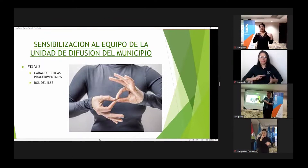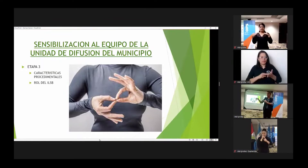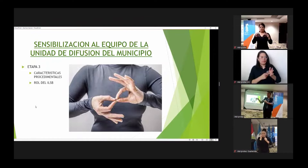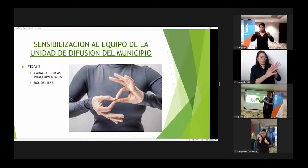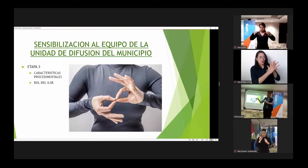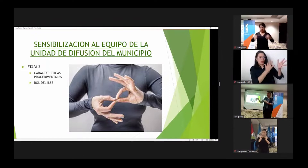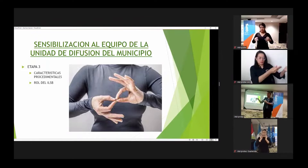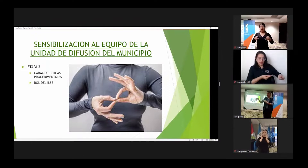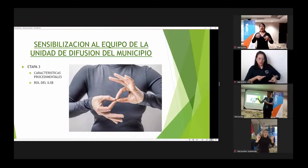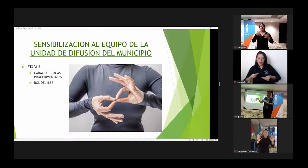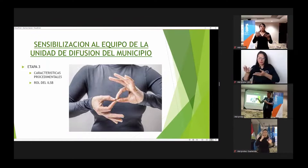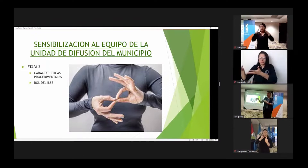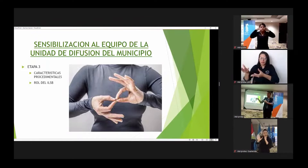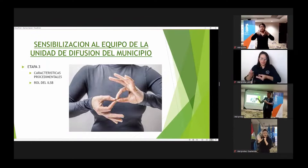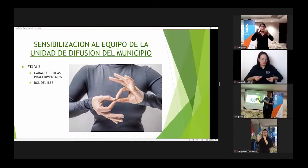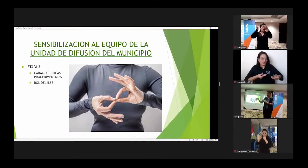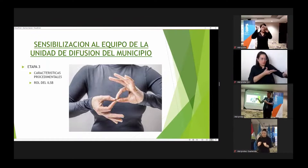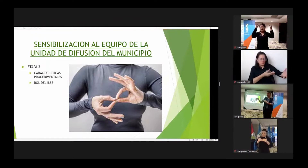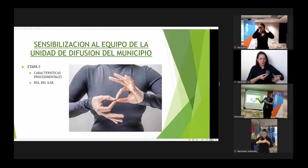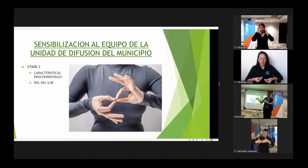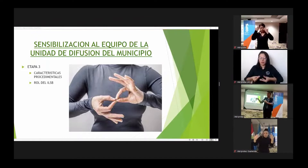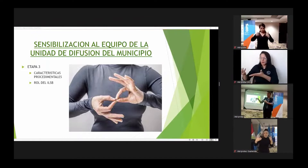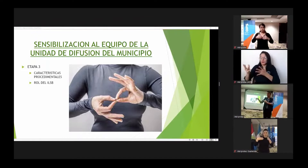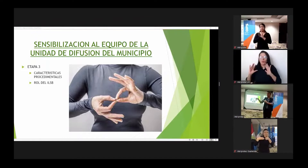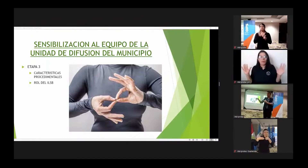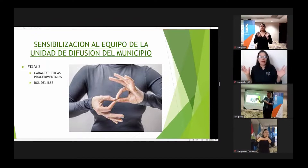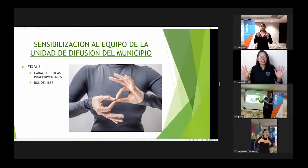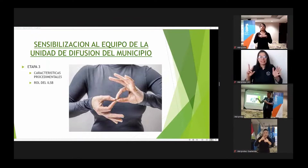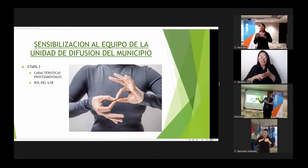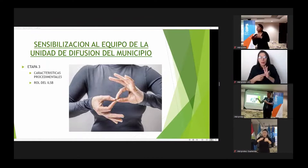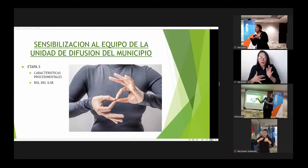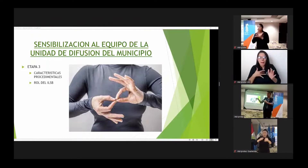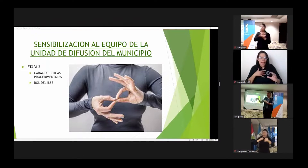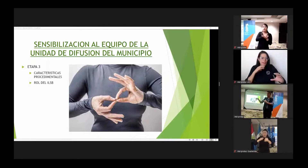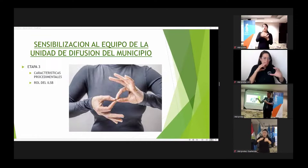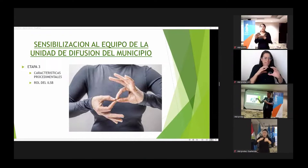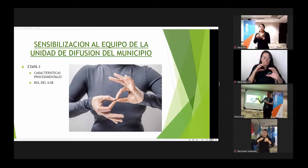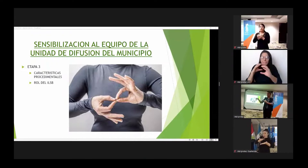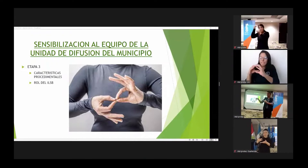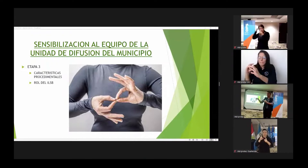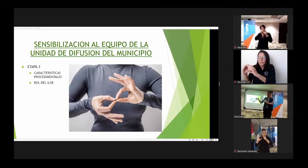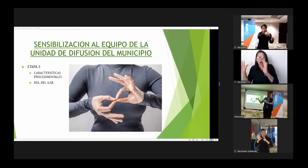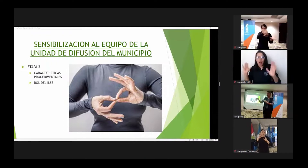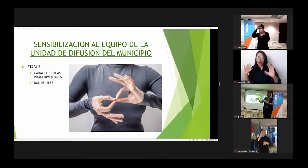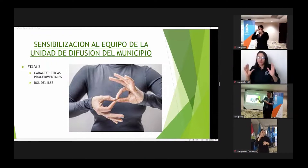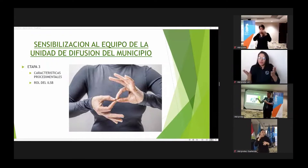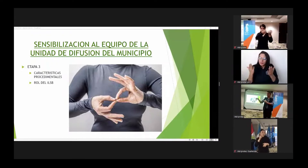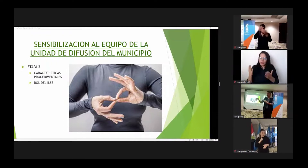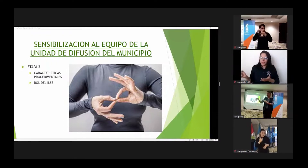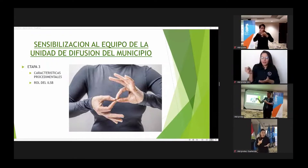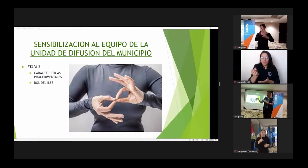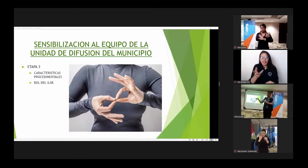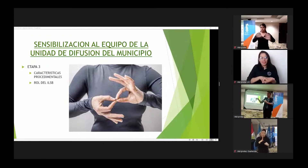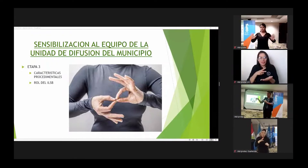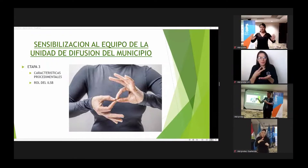comunicativo para romper las barreras comunicacionales de las personas con discapacidad auditiva? Y bueno, esto de también